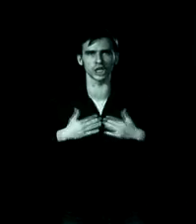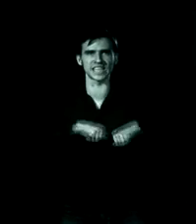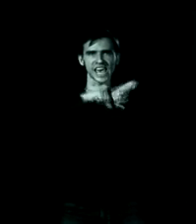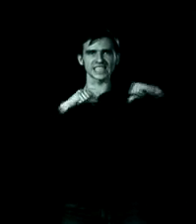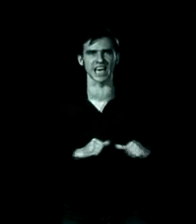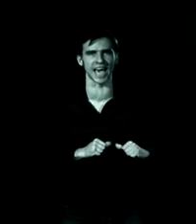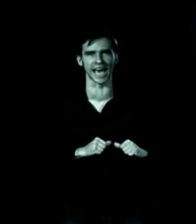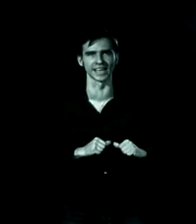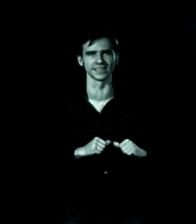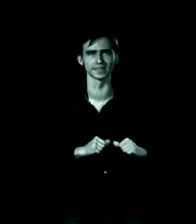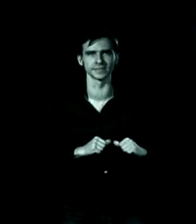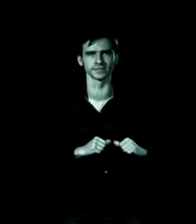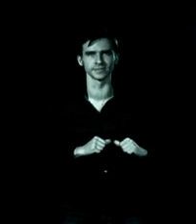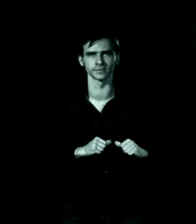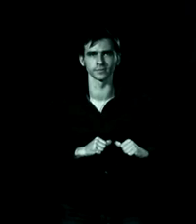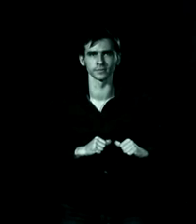Наши сердца